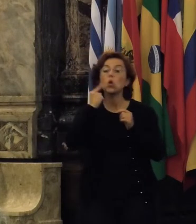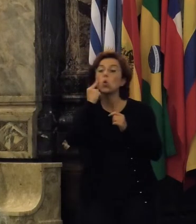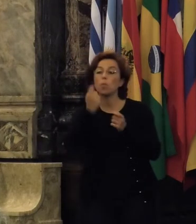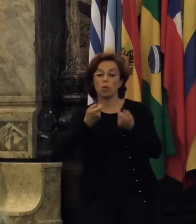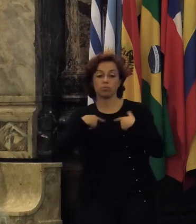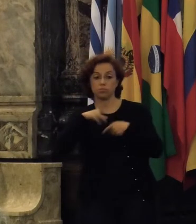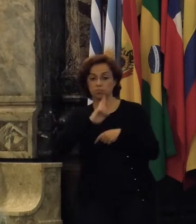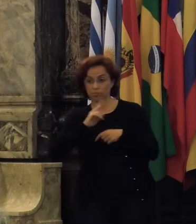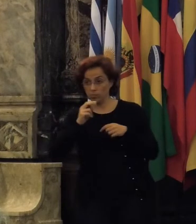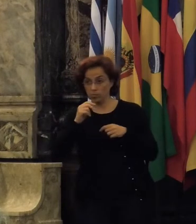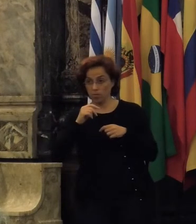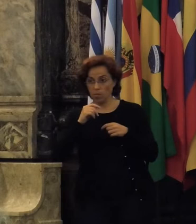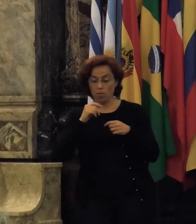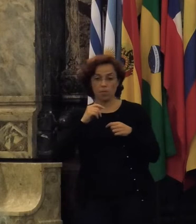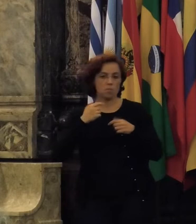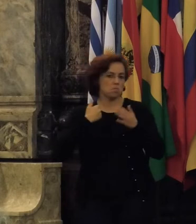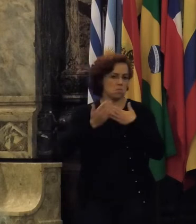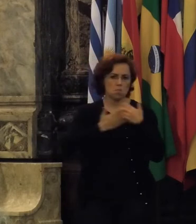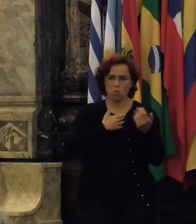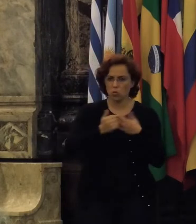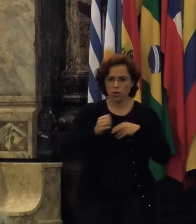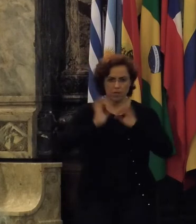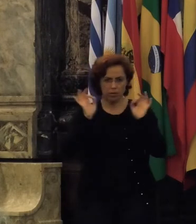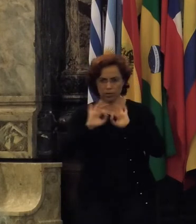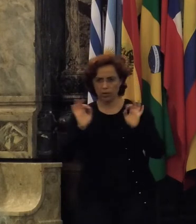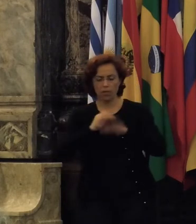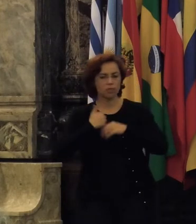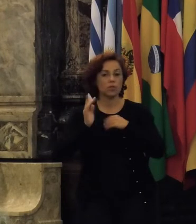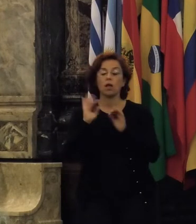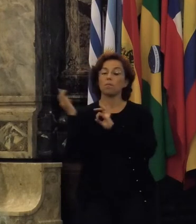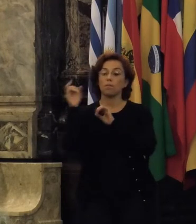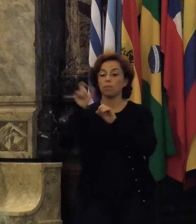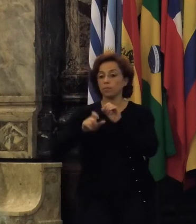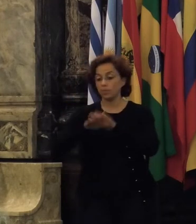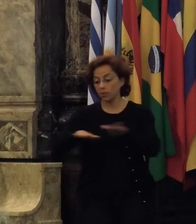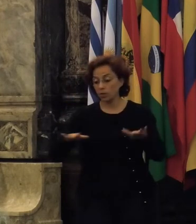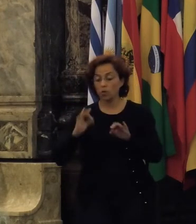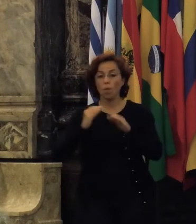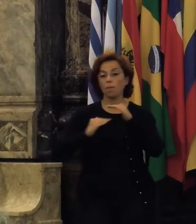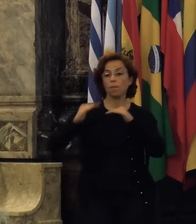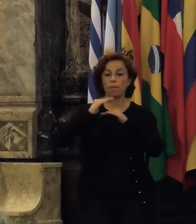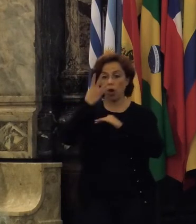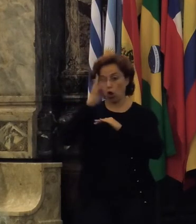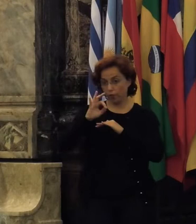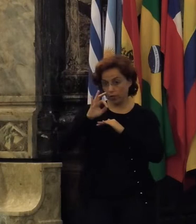determinado. No importaban los baremos, no importaban eso. A quienes llegaban, superaban el